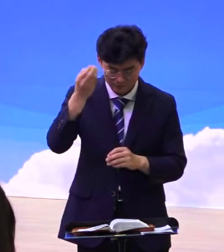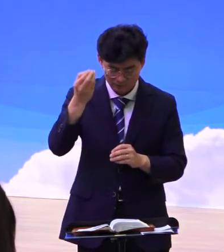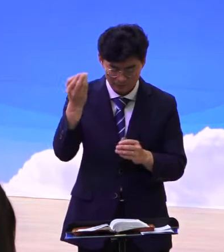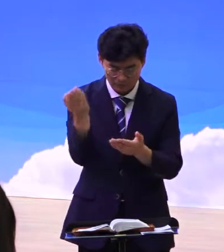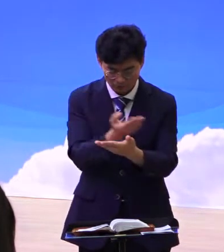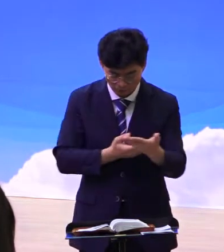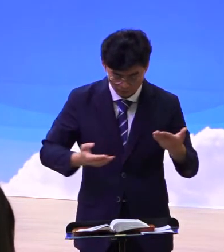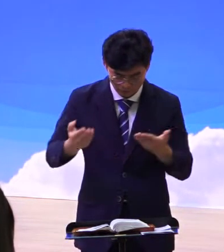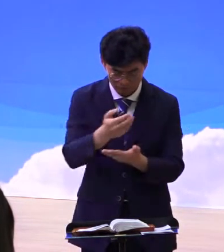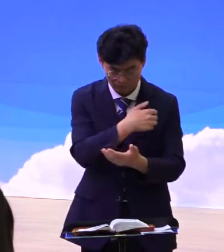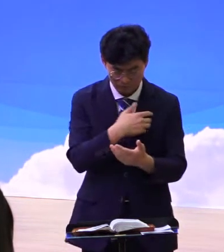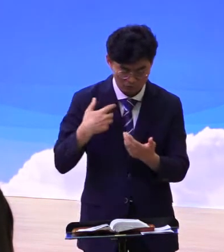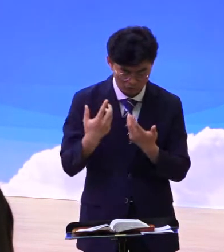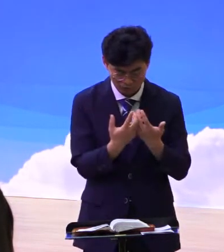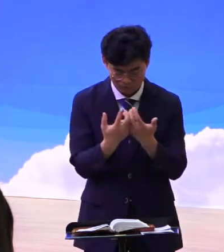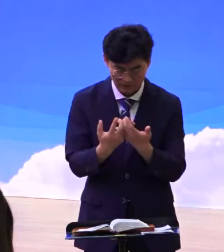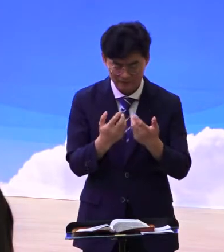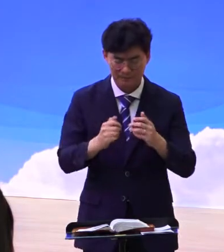교통하심과 충만하심이